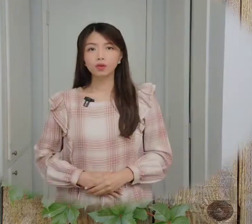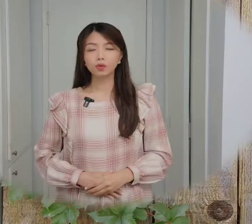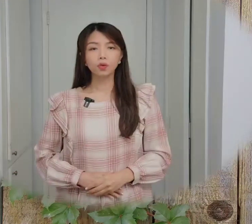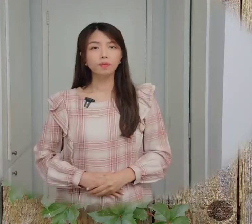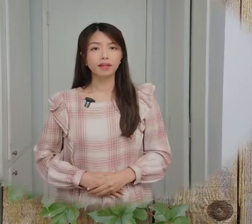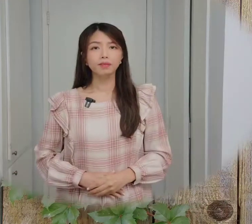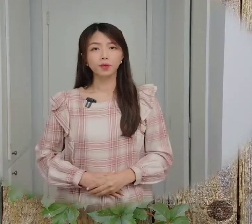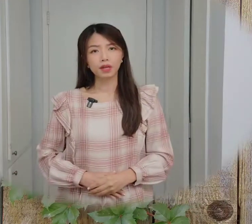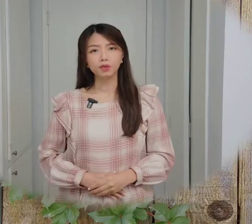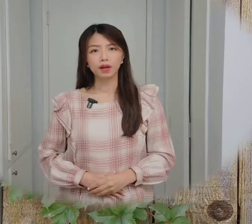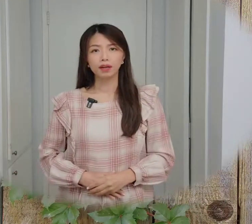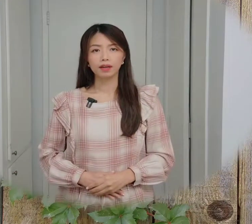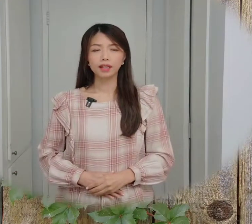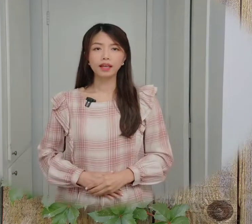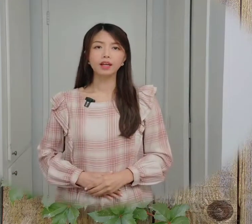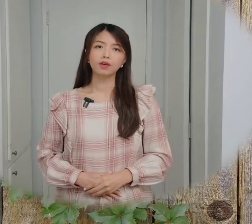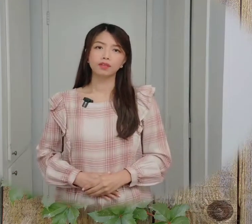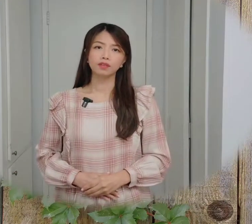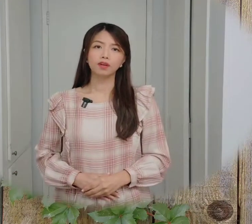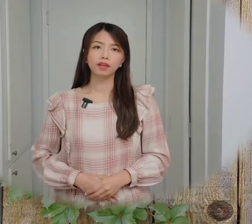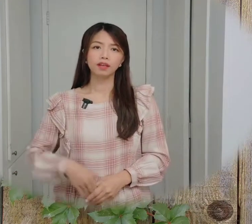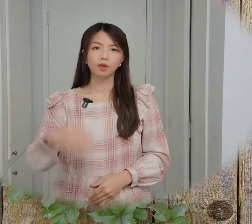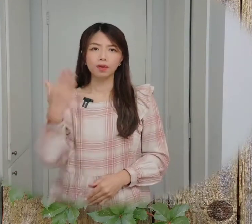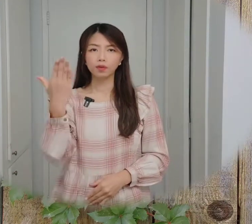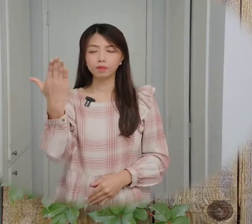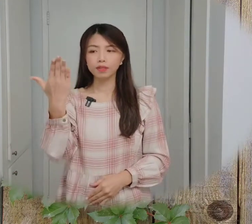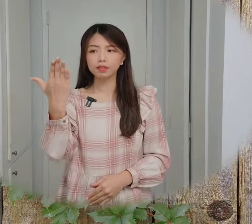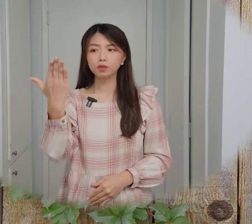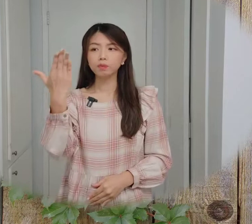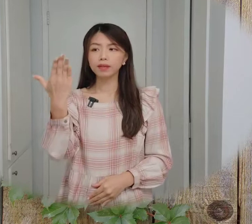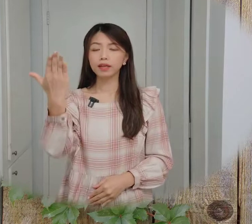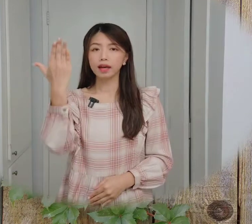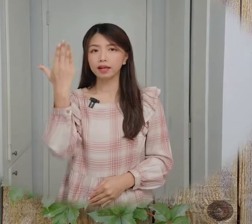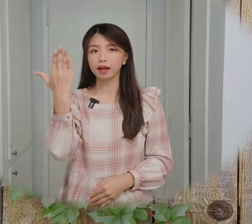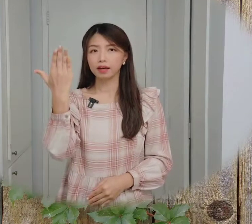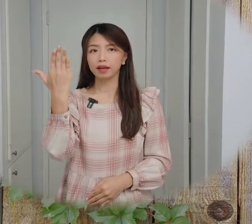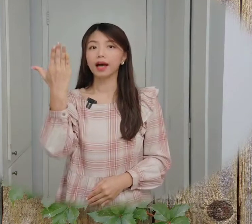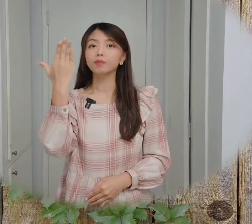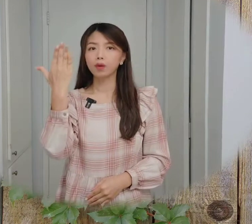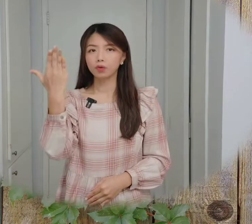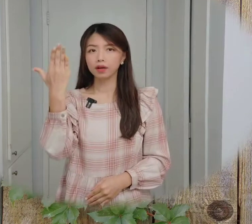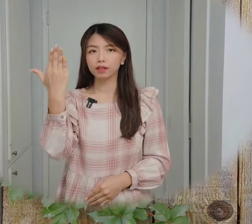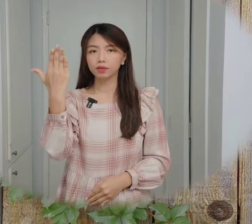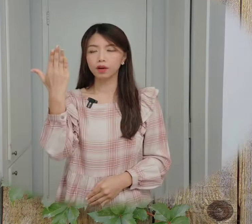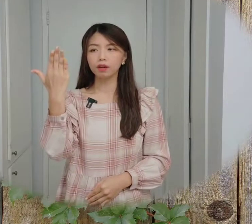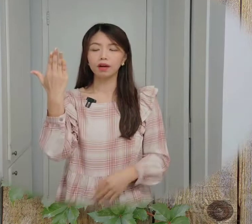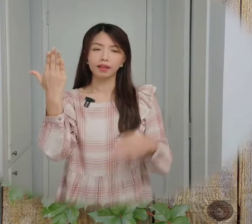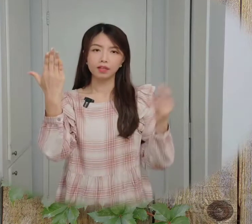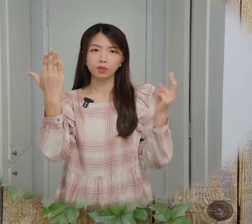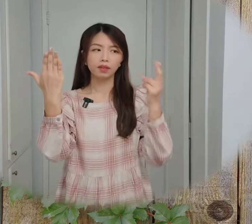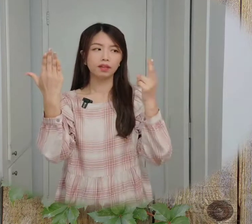찬양으로 세우고 말씀으로 세우라. 찬양이라고 한 뜻의 수어는 왼손은 피셔서 손바닥이 나를 향하게, 악보라고